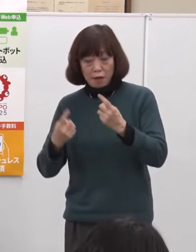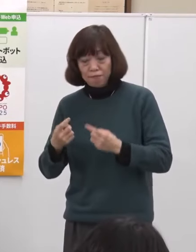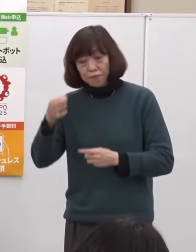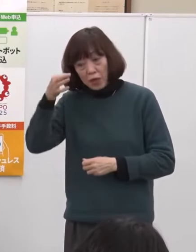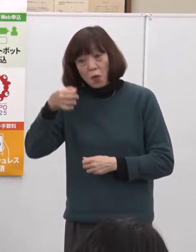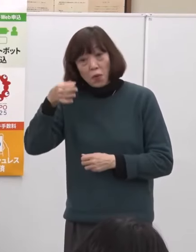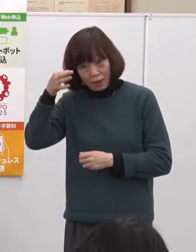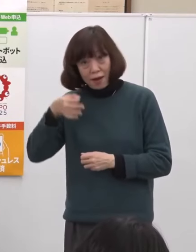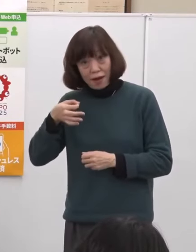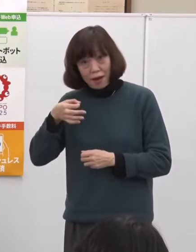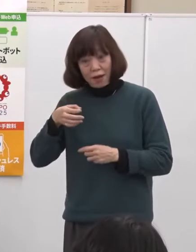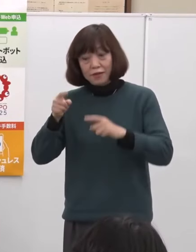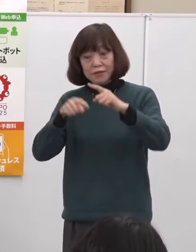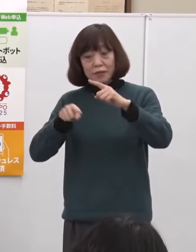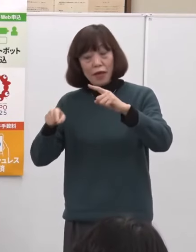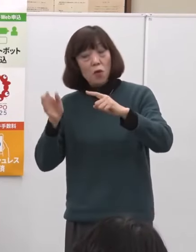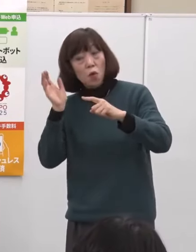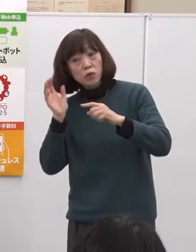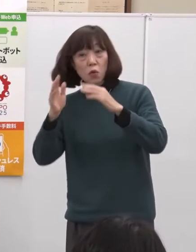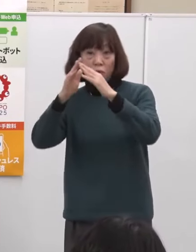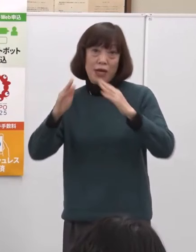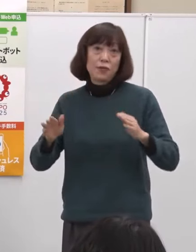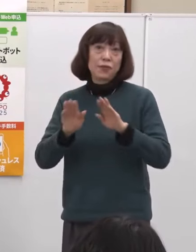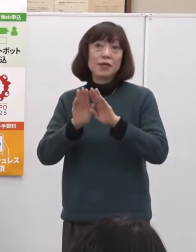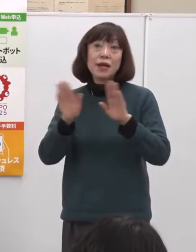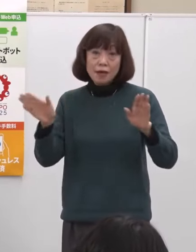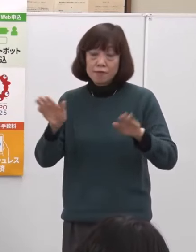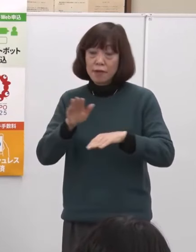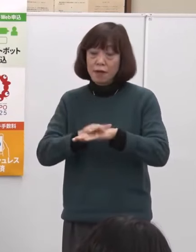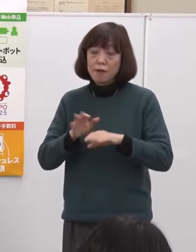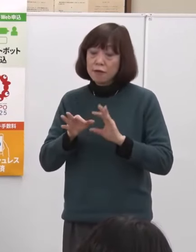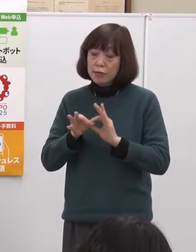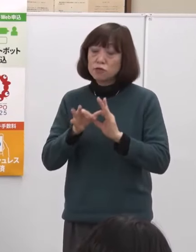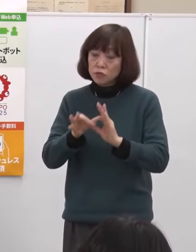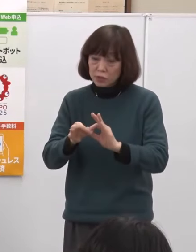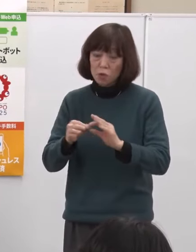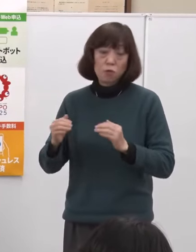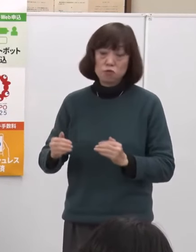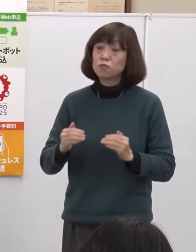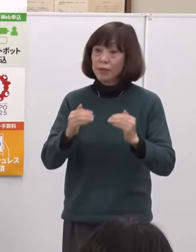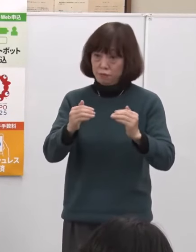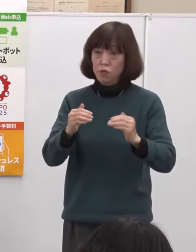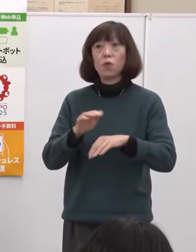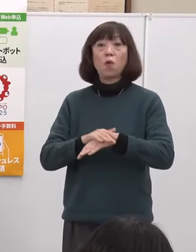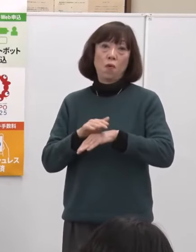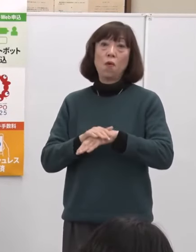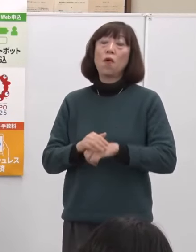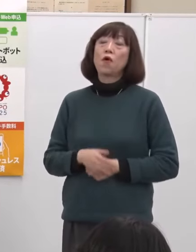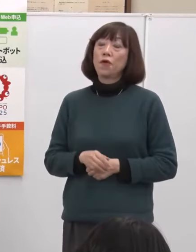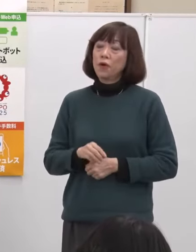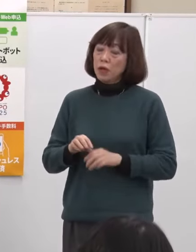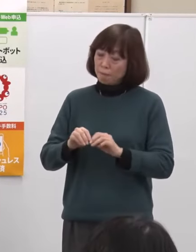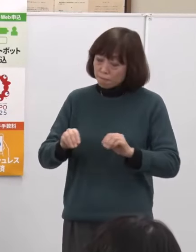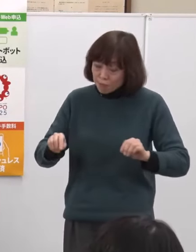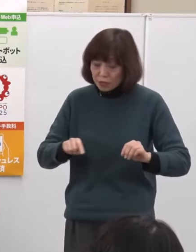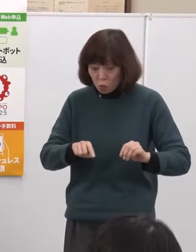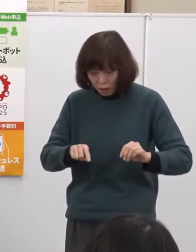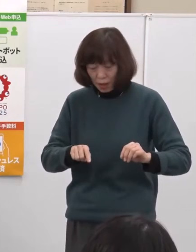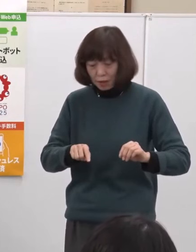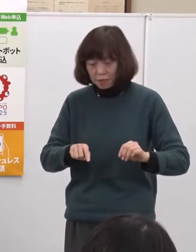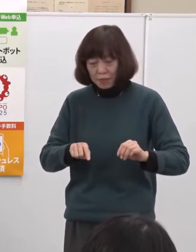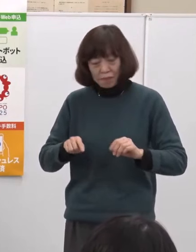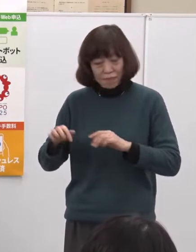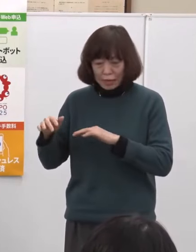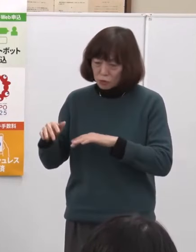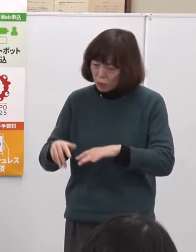公聴会等を開いて手続きを進めているものです。ですので、土壌要は液状化等の質